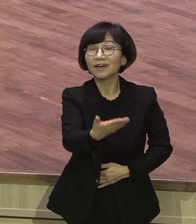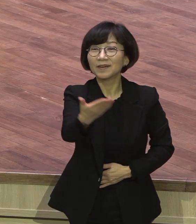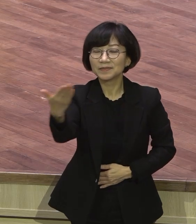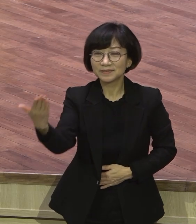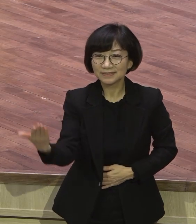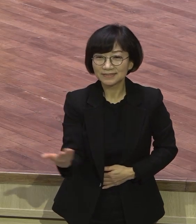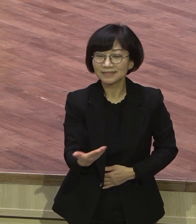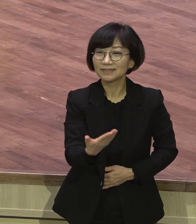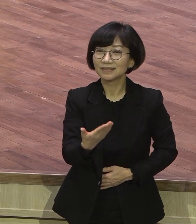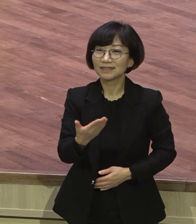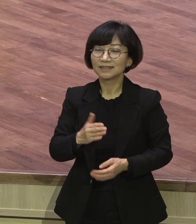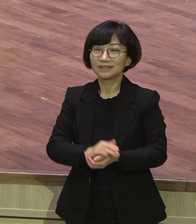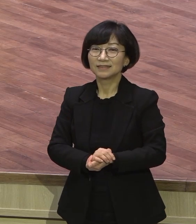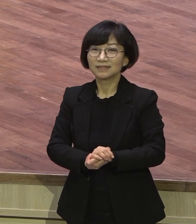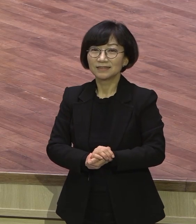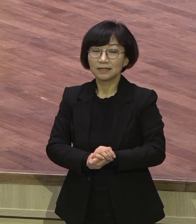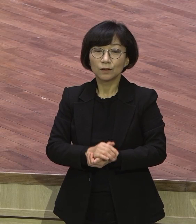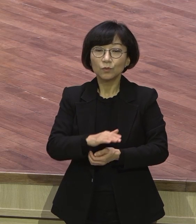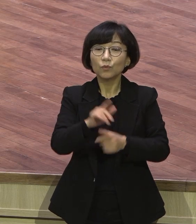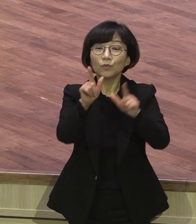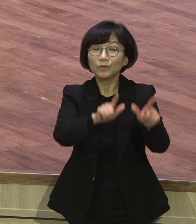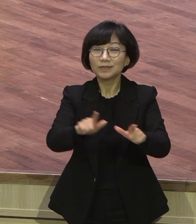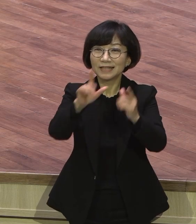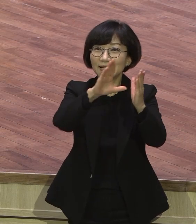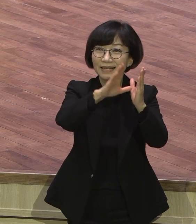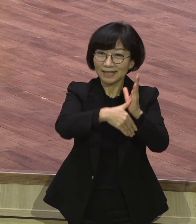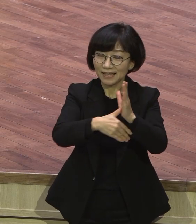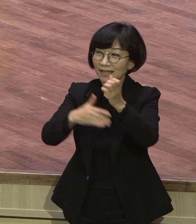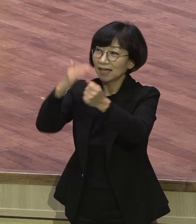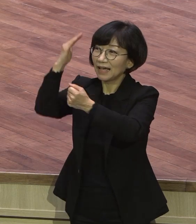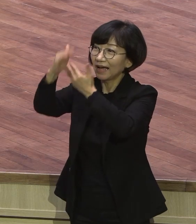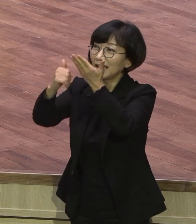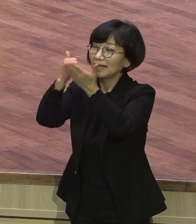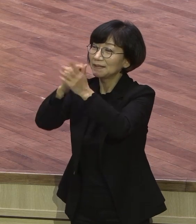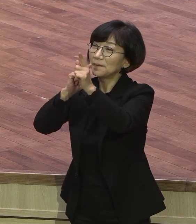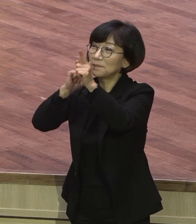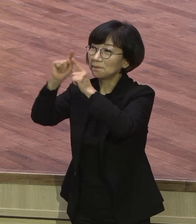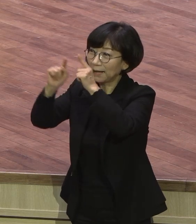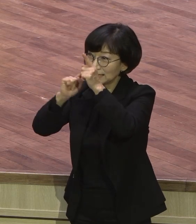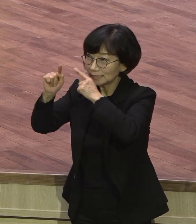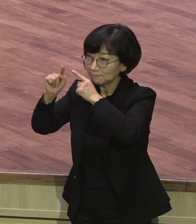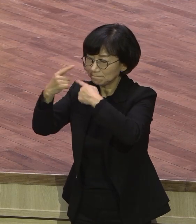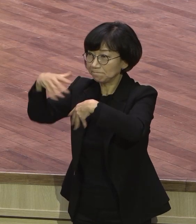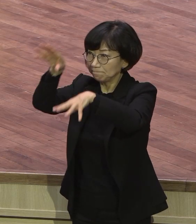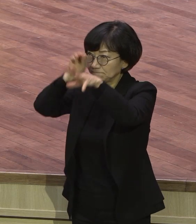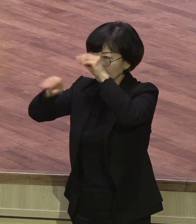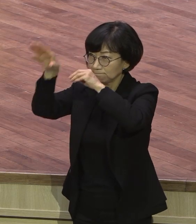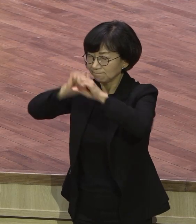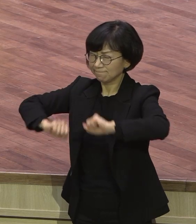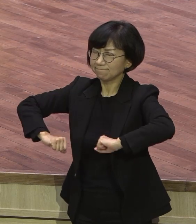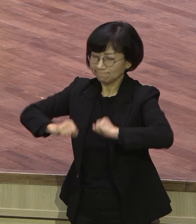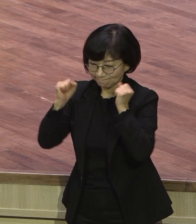삶이 하나님의 이 말씀대로 살아가는 말씀을 듣고 말씀대로 순종하는